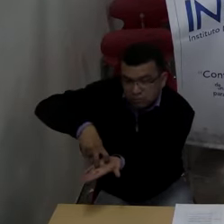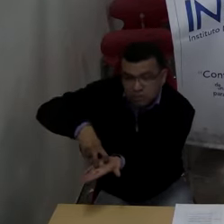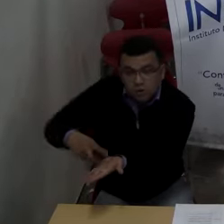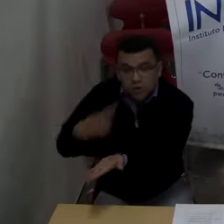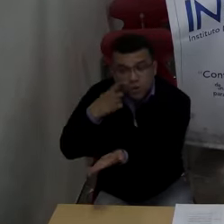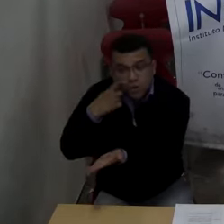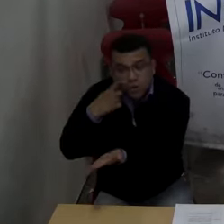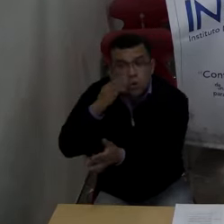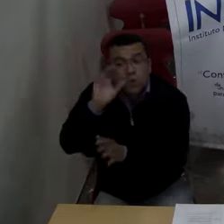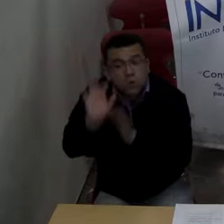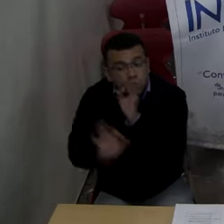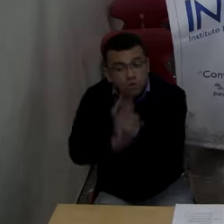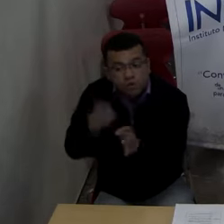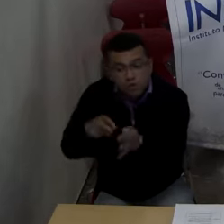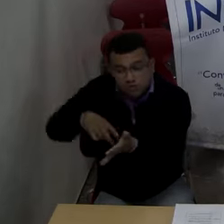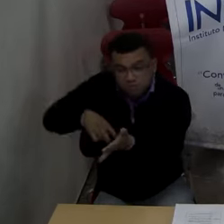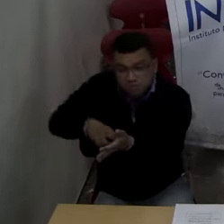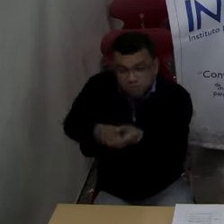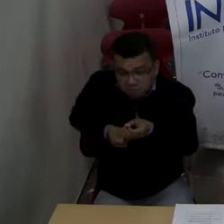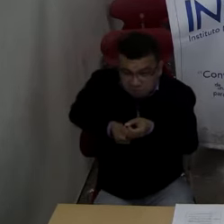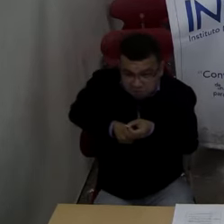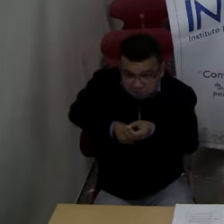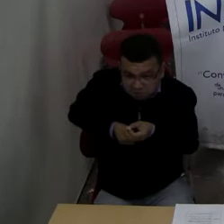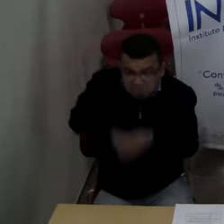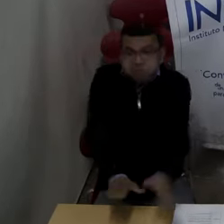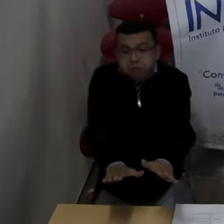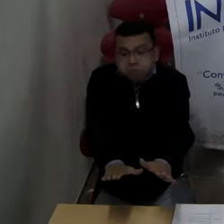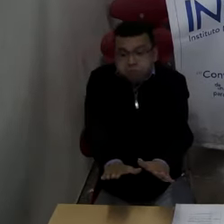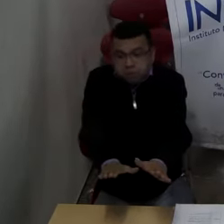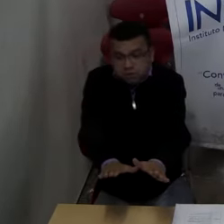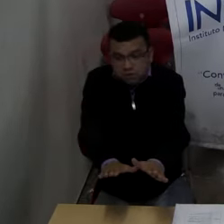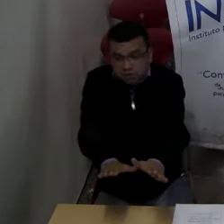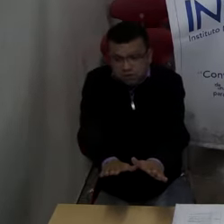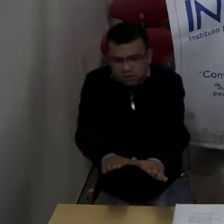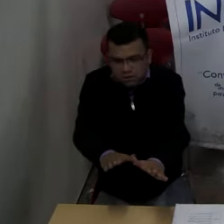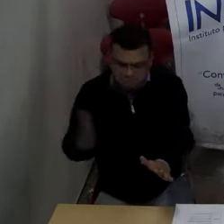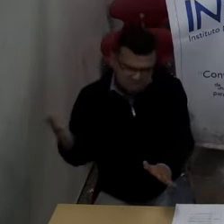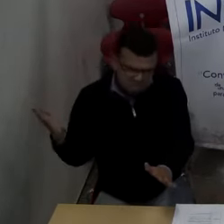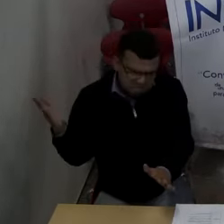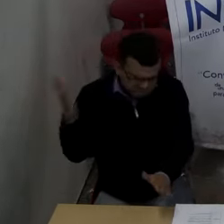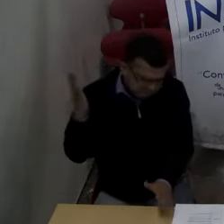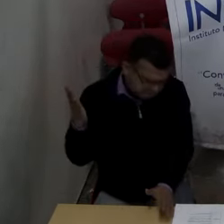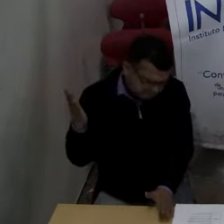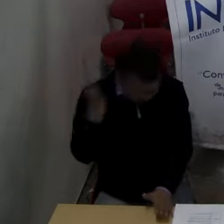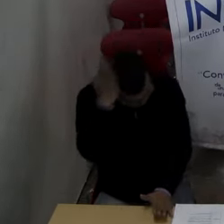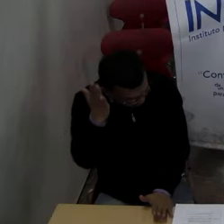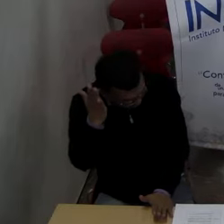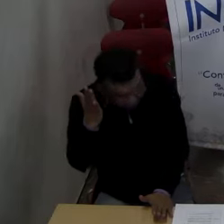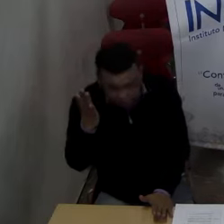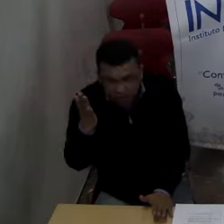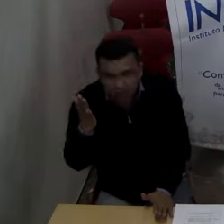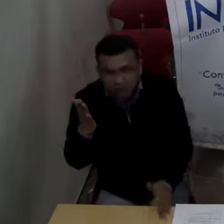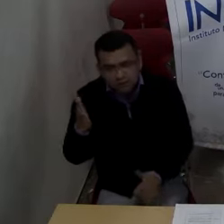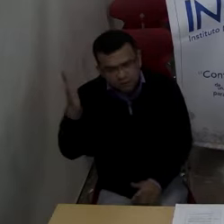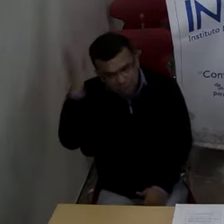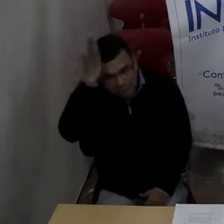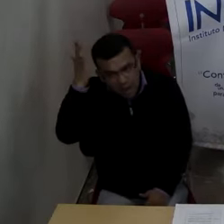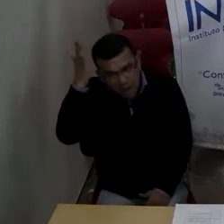y golpearse contra el suelo si está en esa posición de cuclillas. Estas